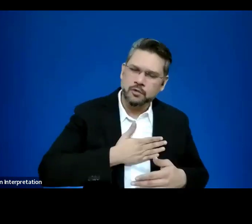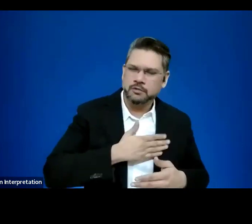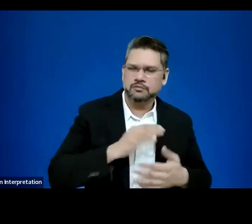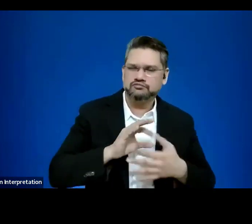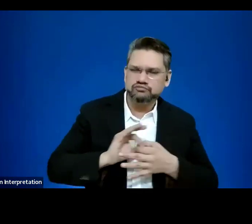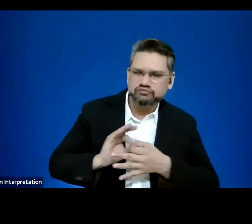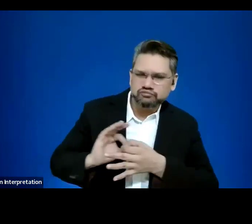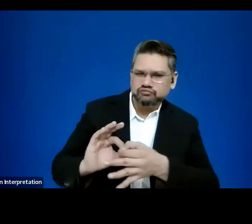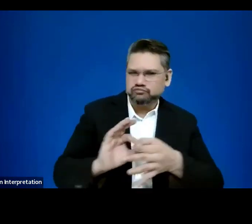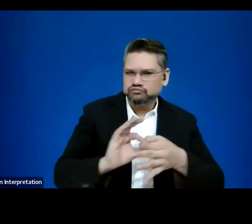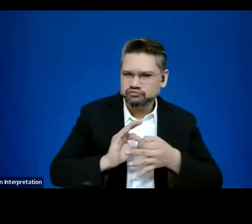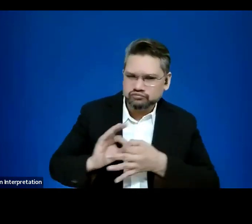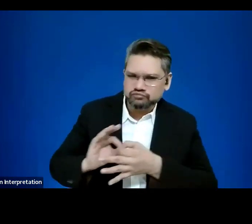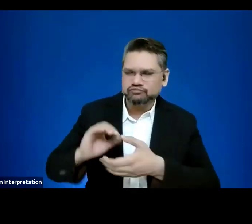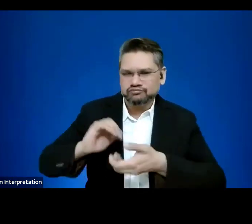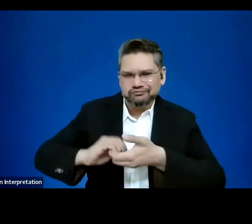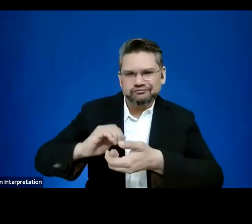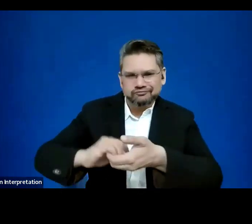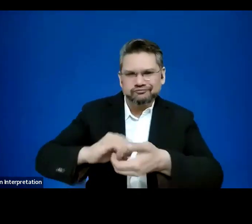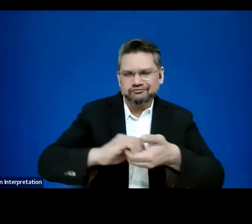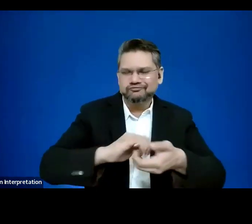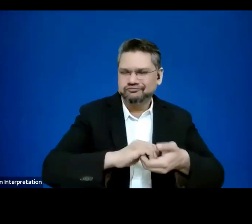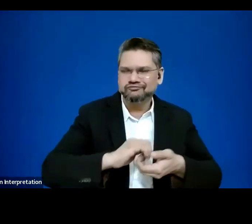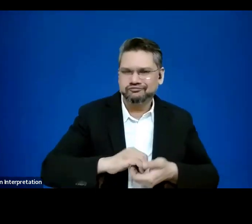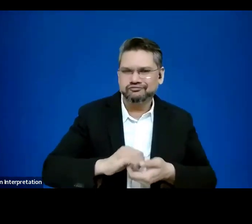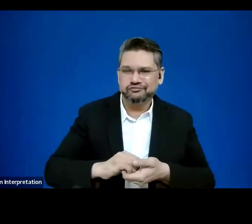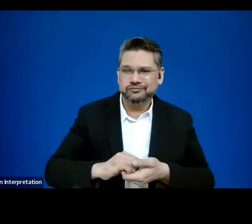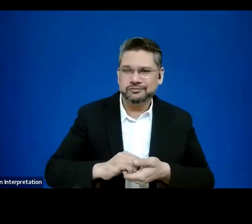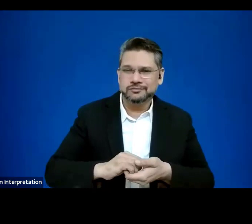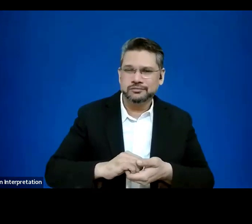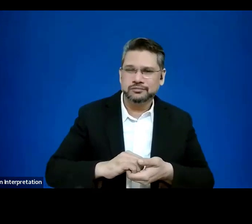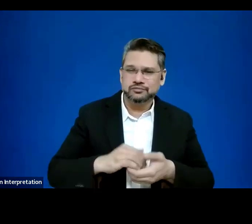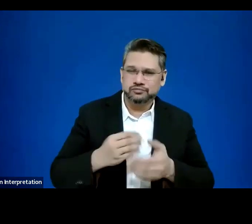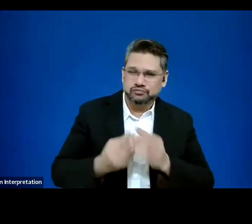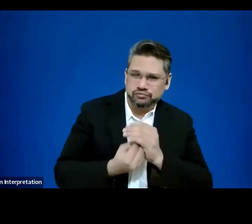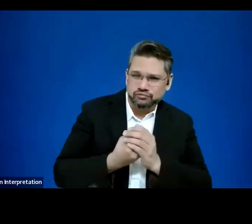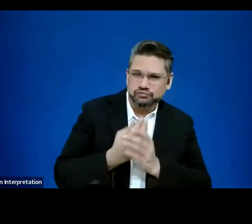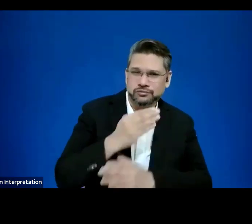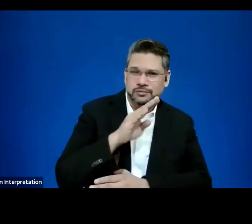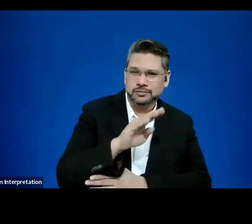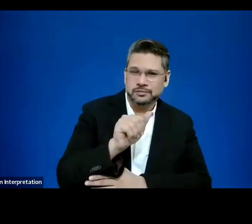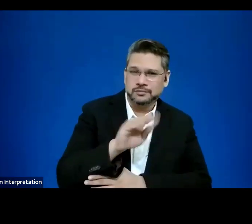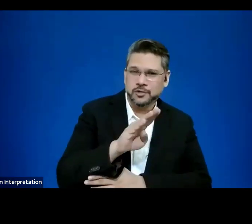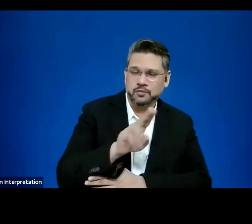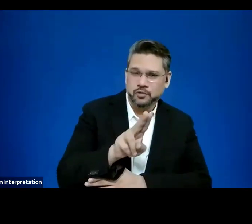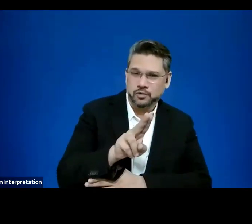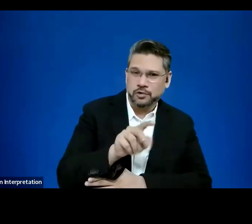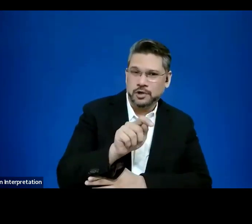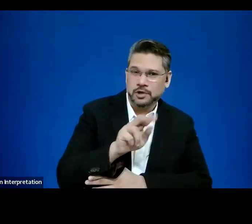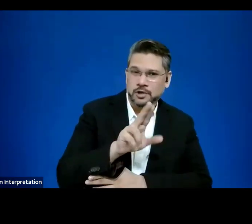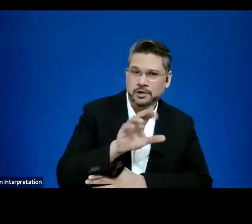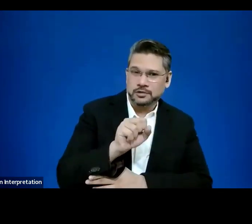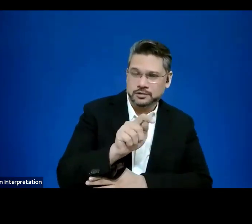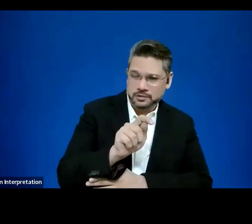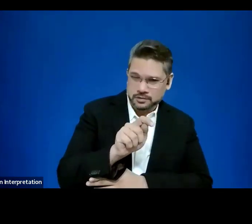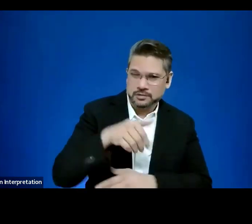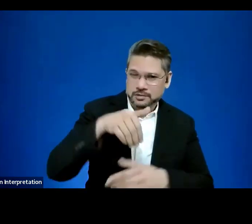身为一个领导者，他用他的热情来奉献他的这个工作上